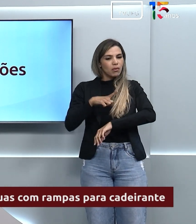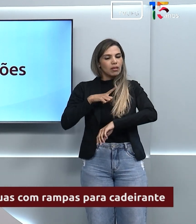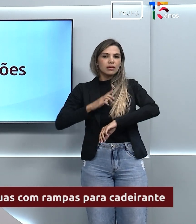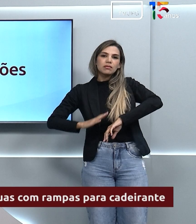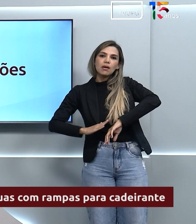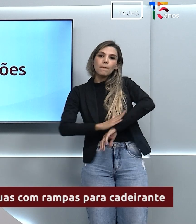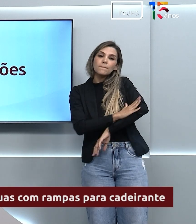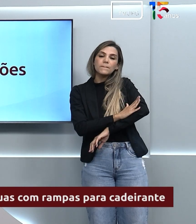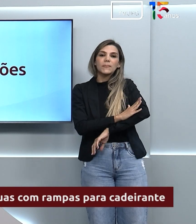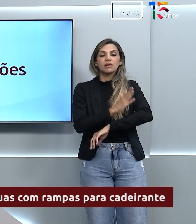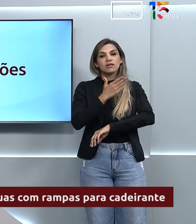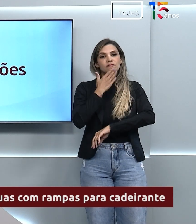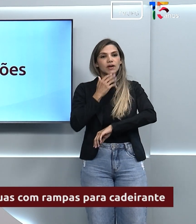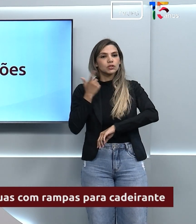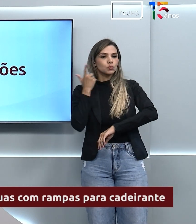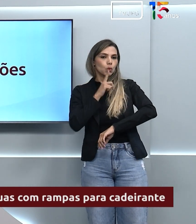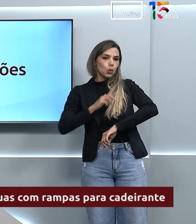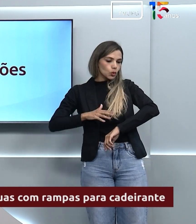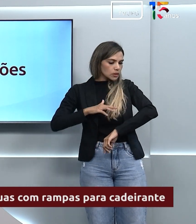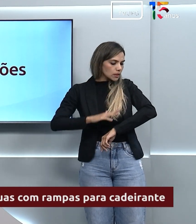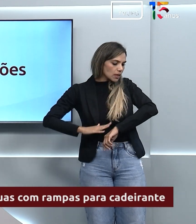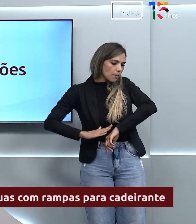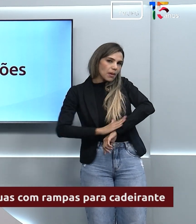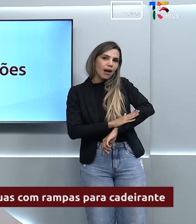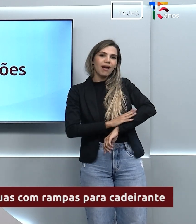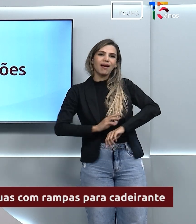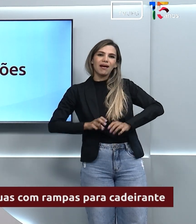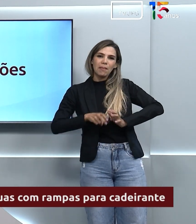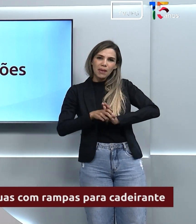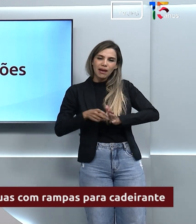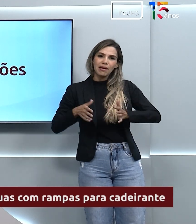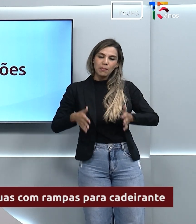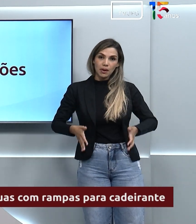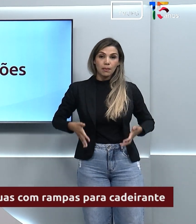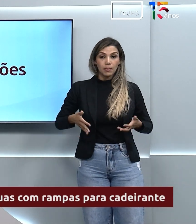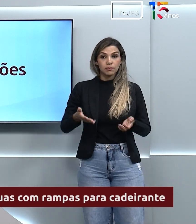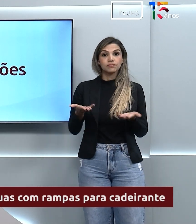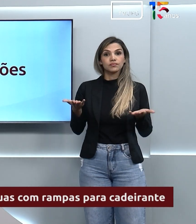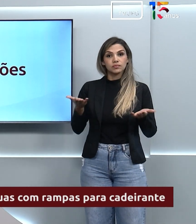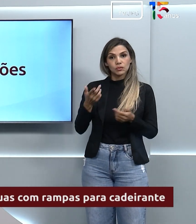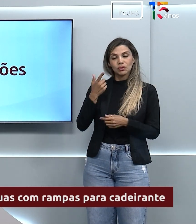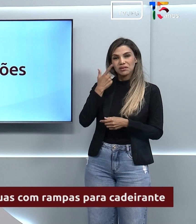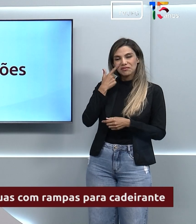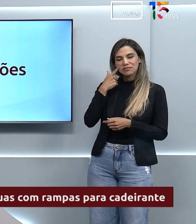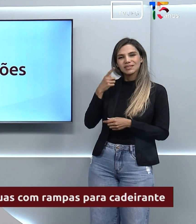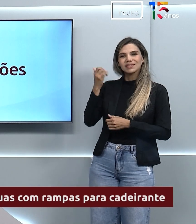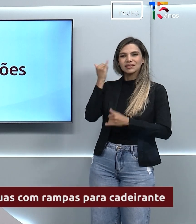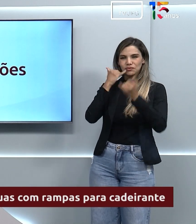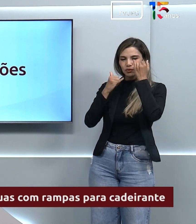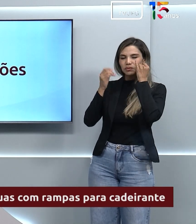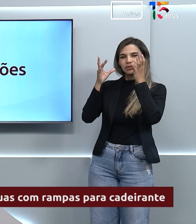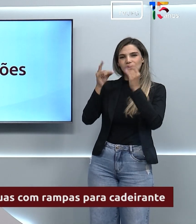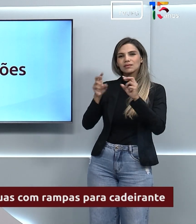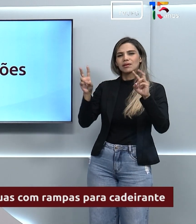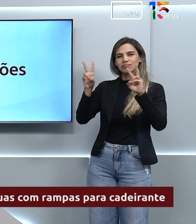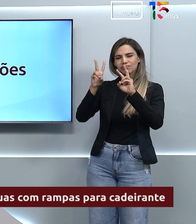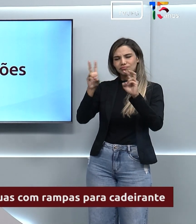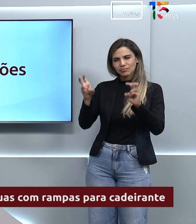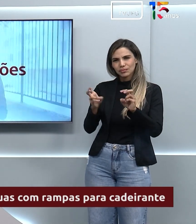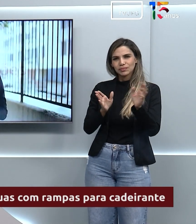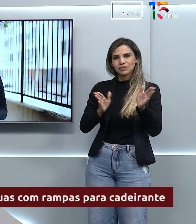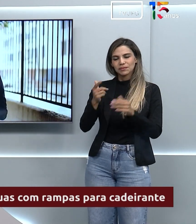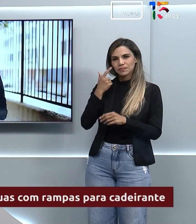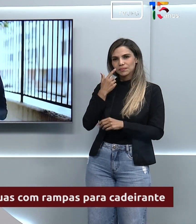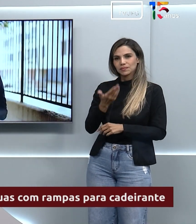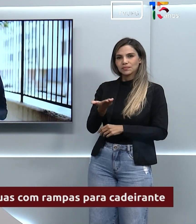possam subir nas calçadas. E a gente vai conversar, ou na verdade a gente vai ver mais informações sobre esse assunto